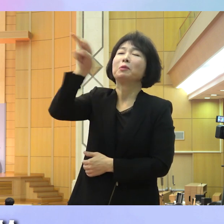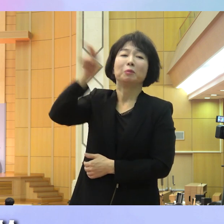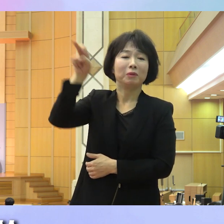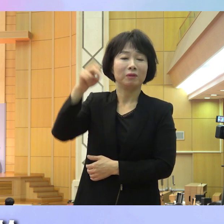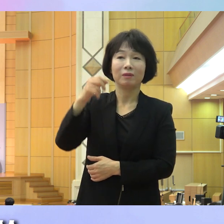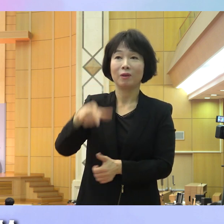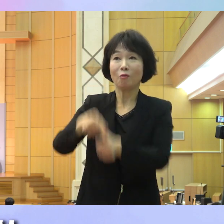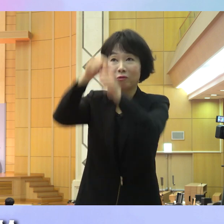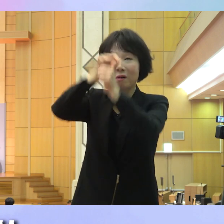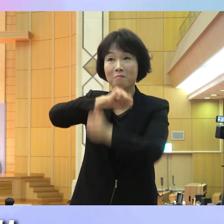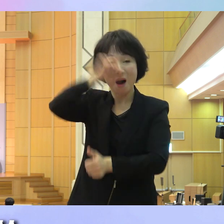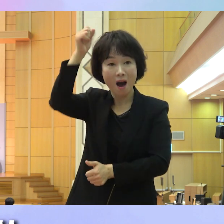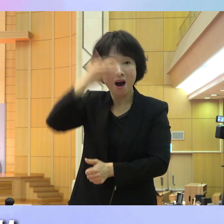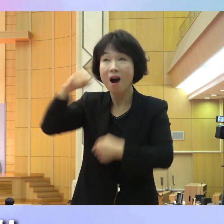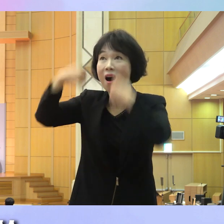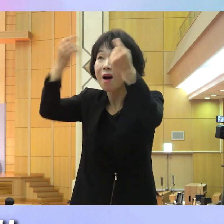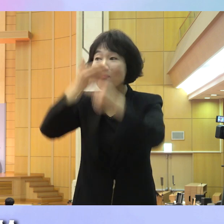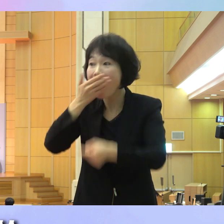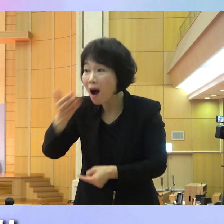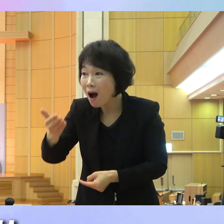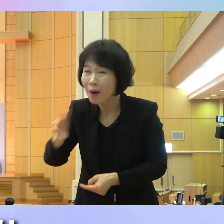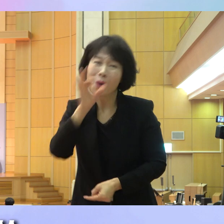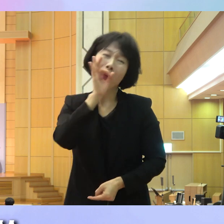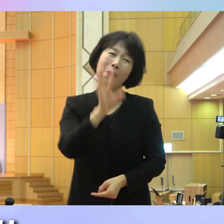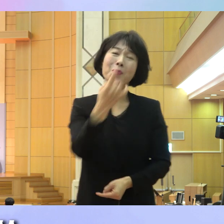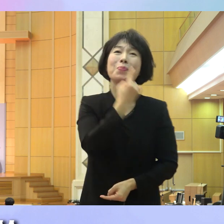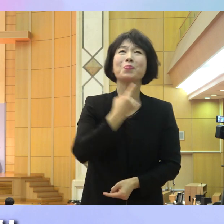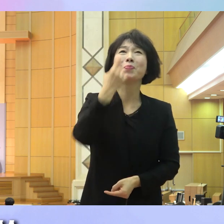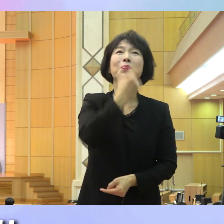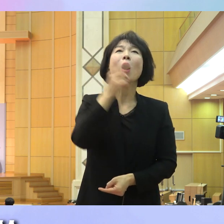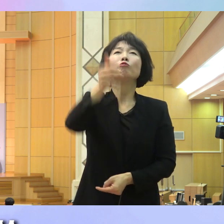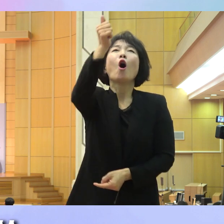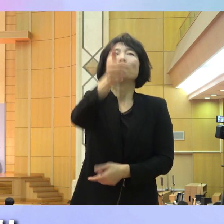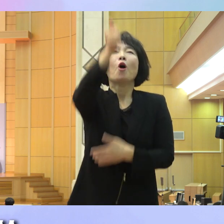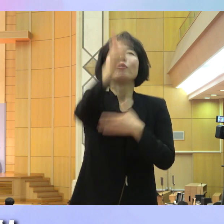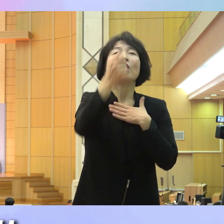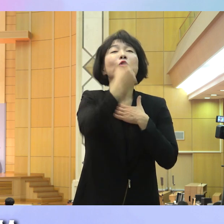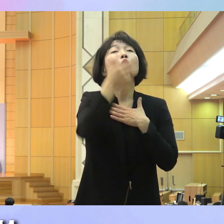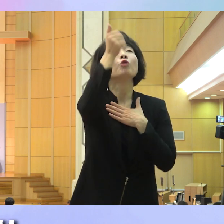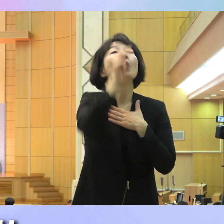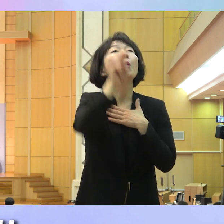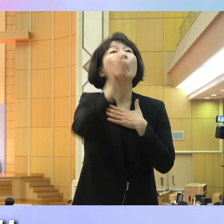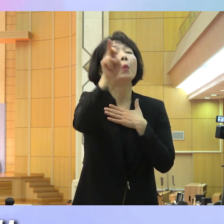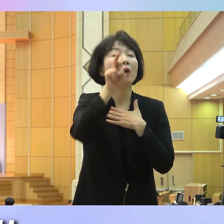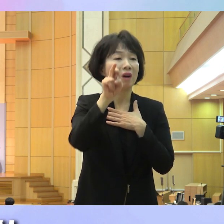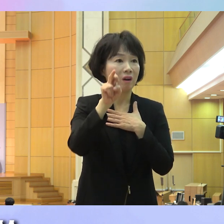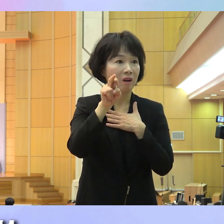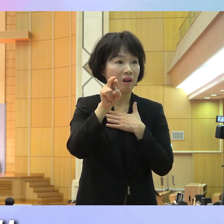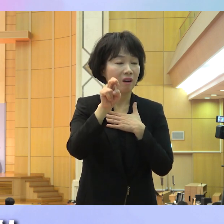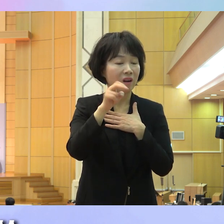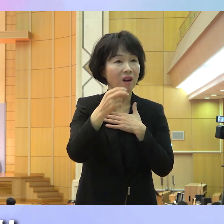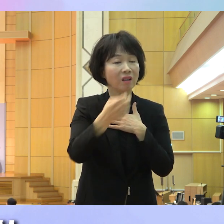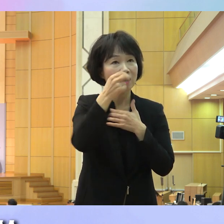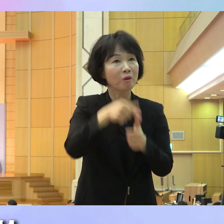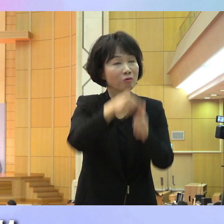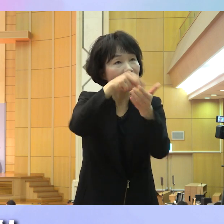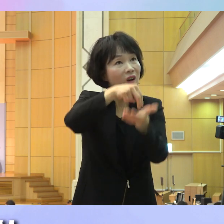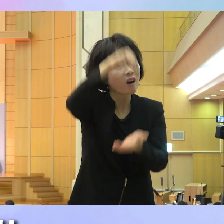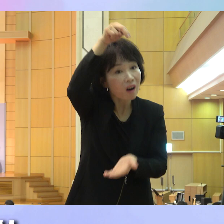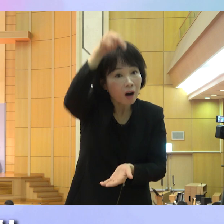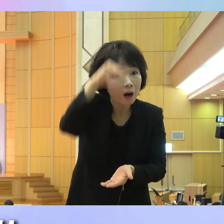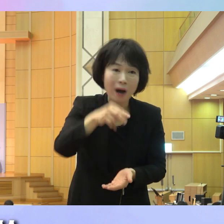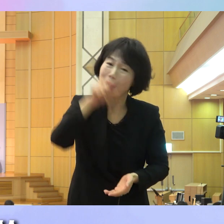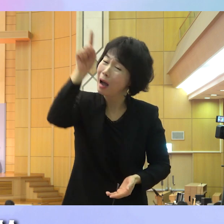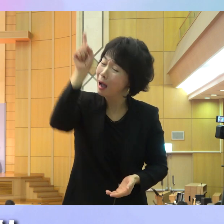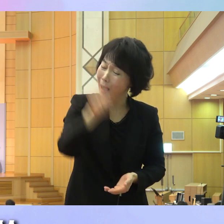뜻대로 행하는 자라야 들어가리라. 하나님 뜻이 뭐라 그랬지요? 요한복음 6장 40절에